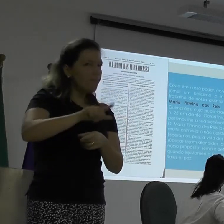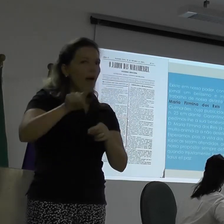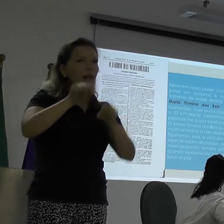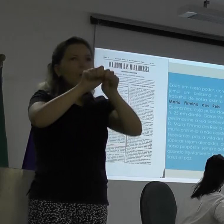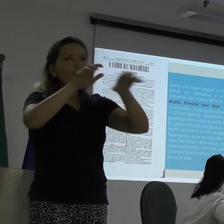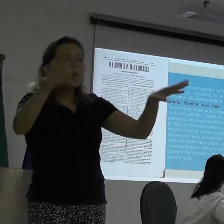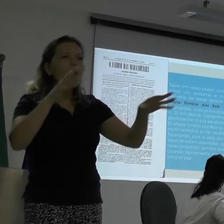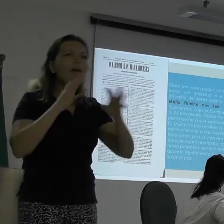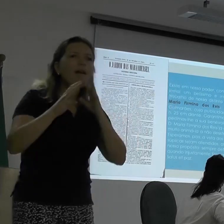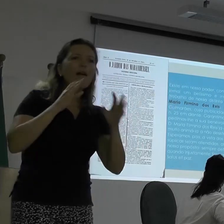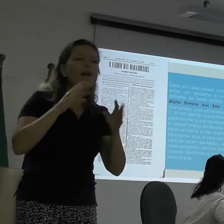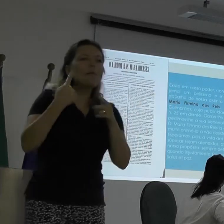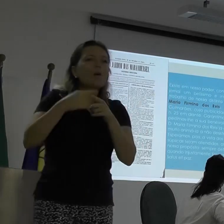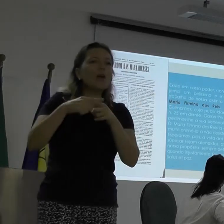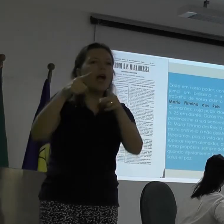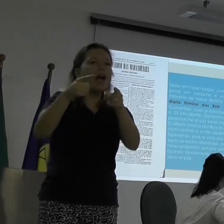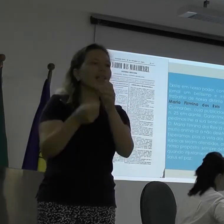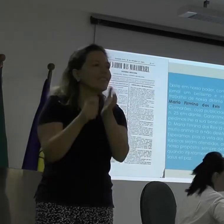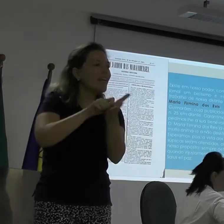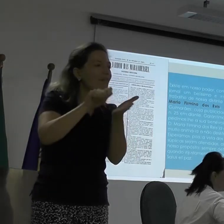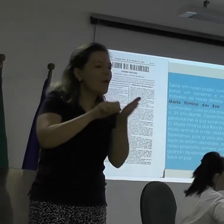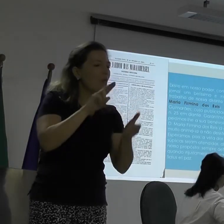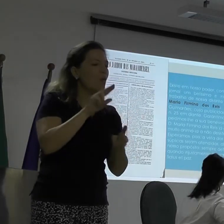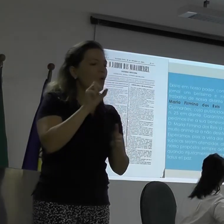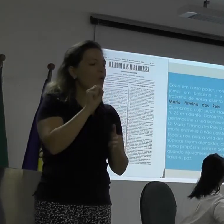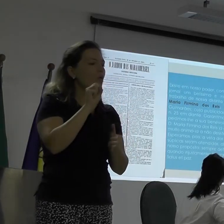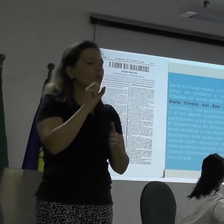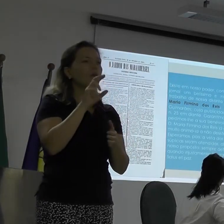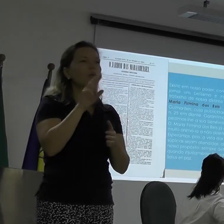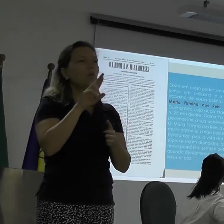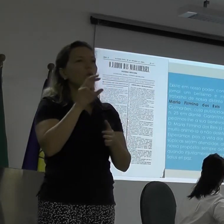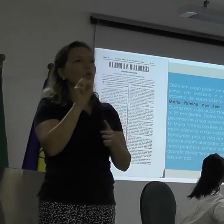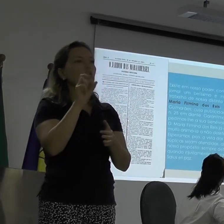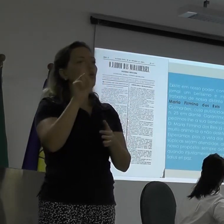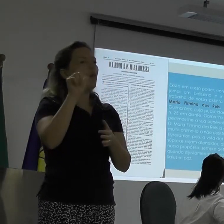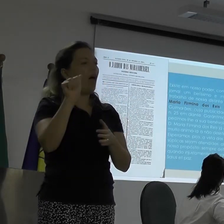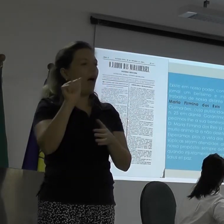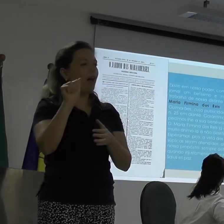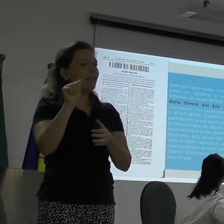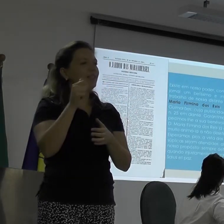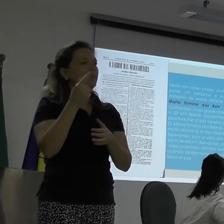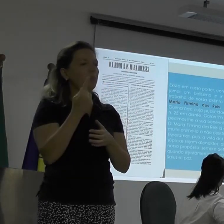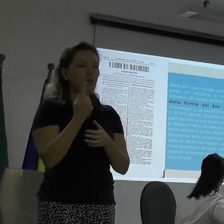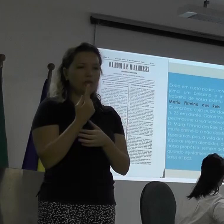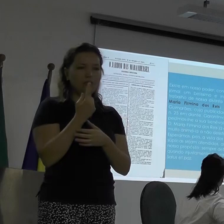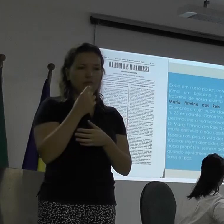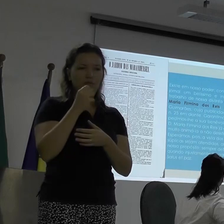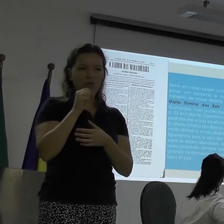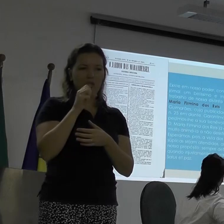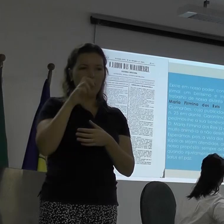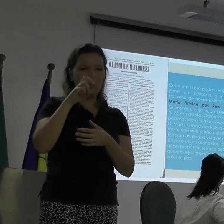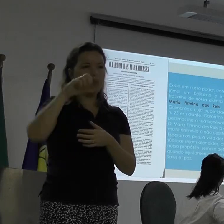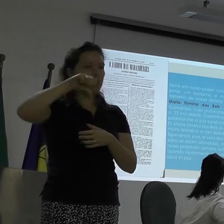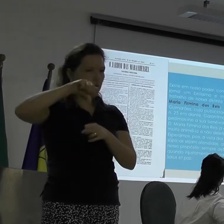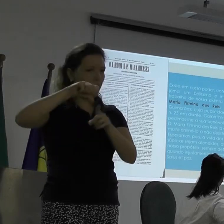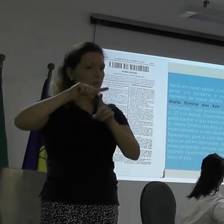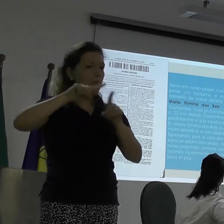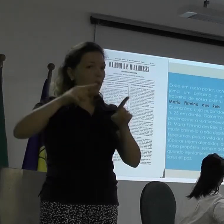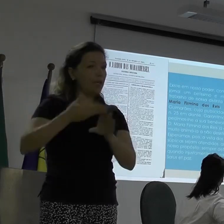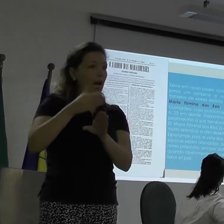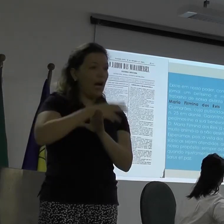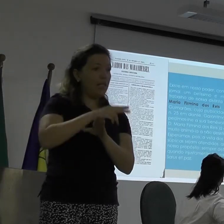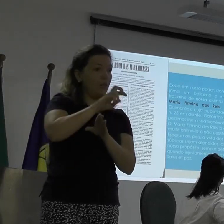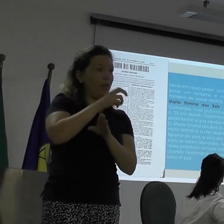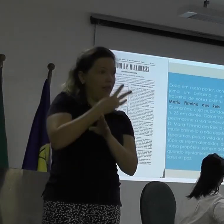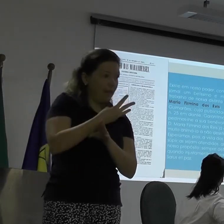atualidade por seu romance Úrsula, publicado em 1859. Mas em 1853,